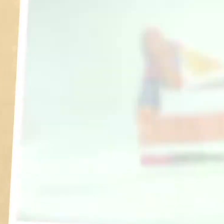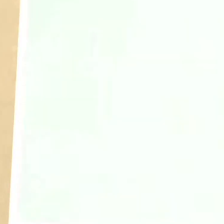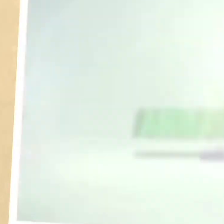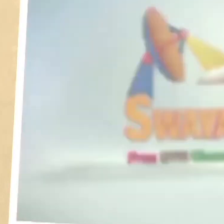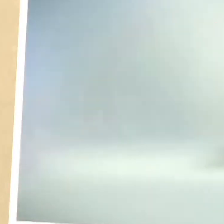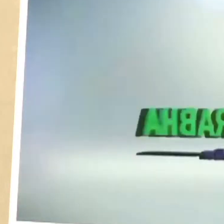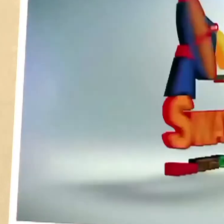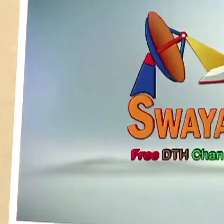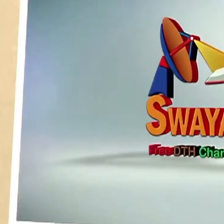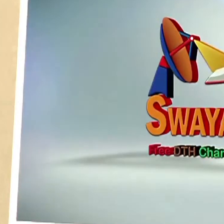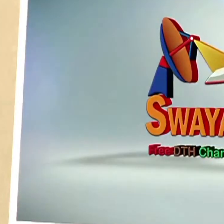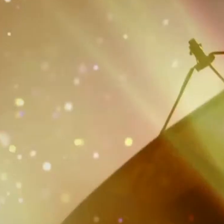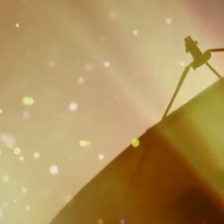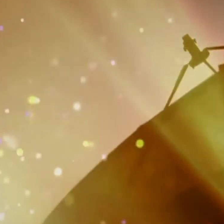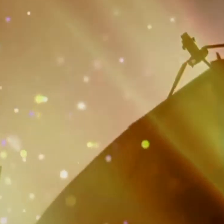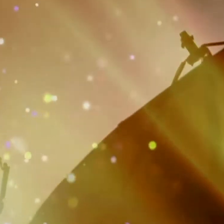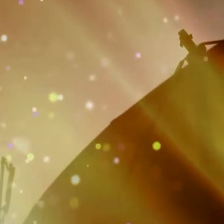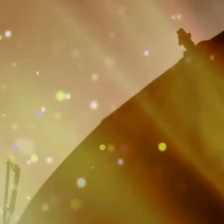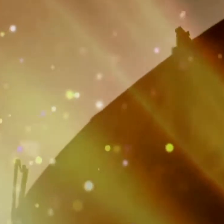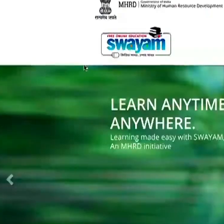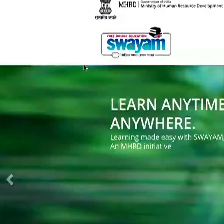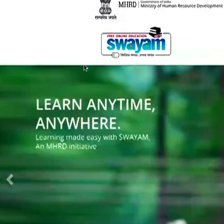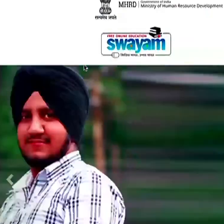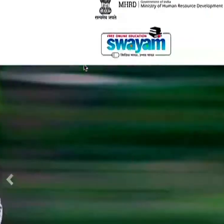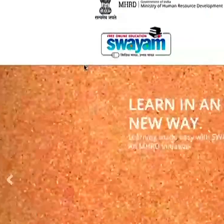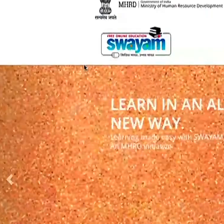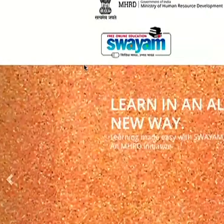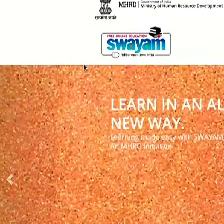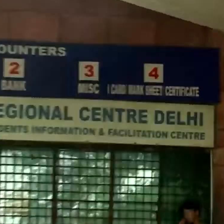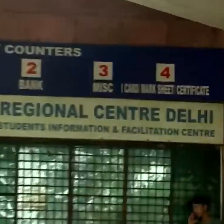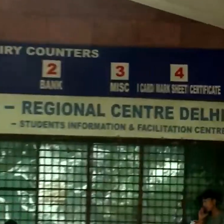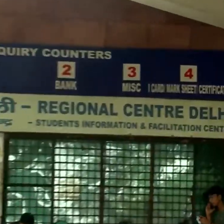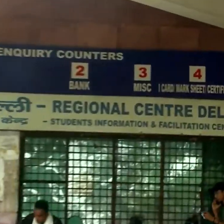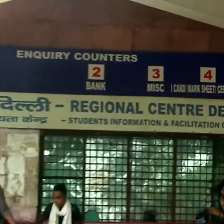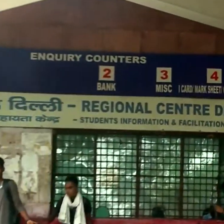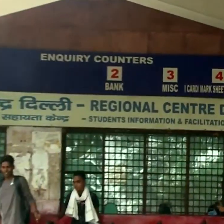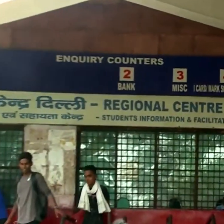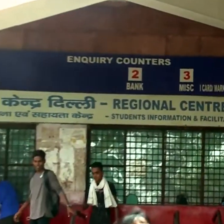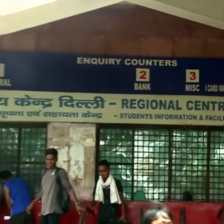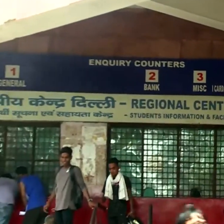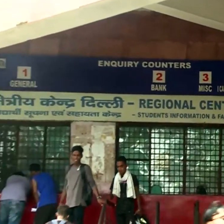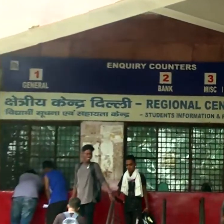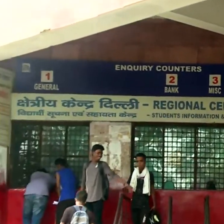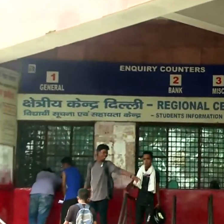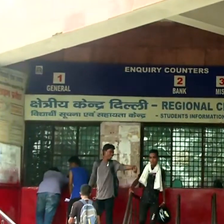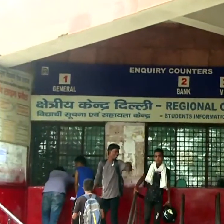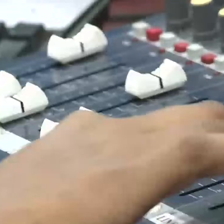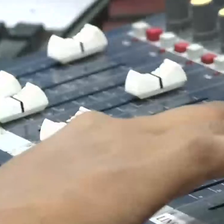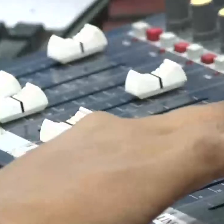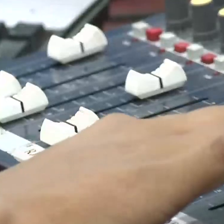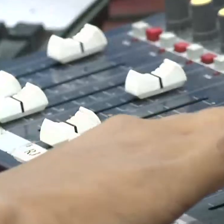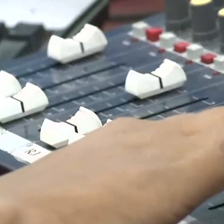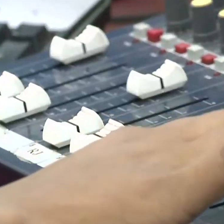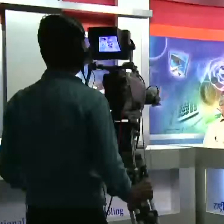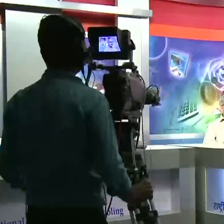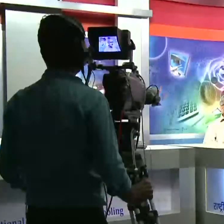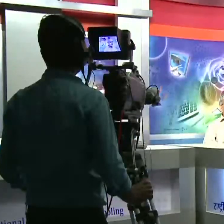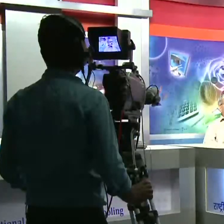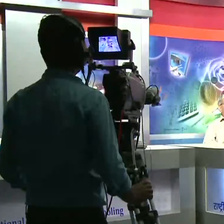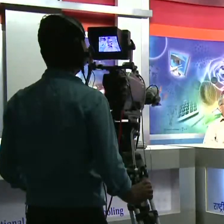मन चाहा केंद्र चुने, हम अपना दीपक स्वयं